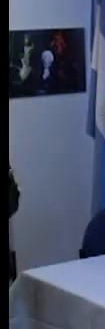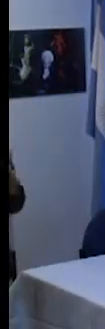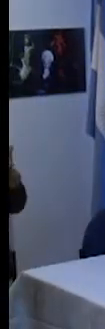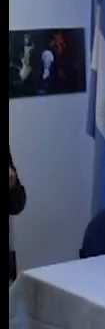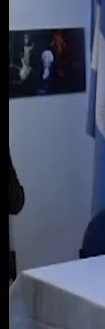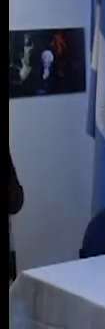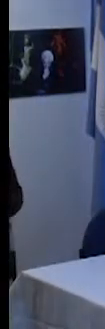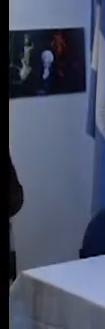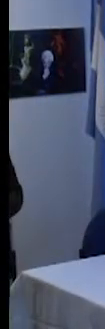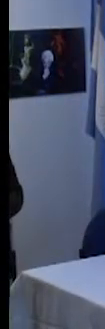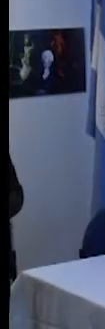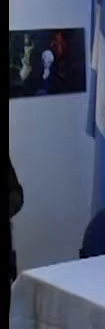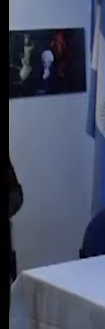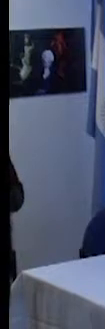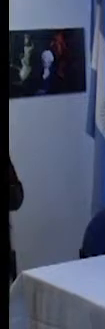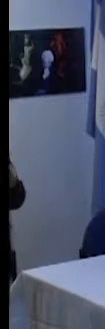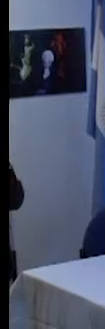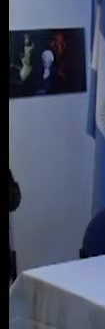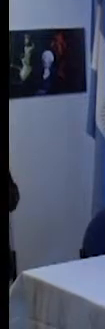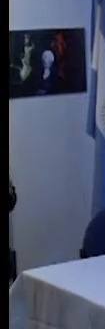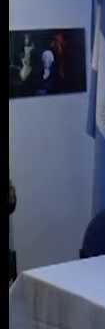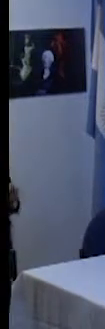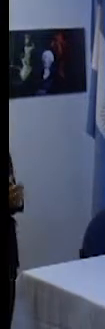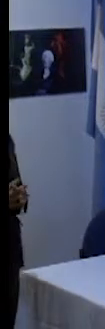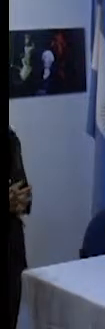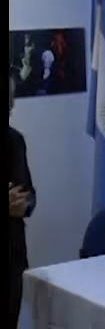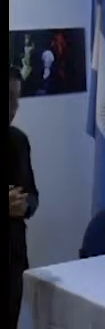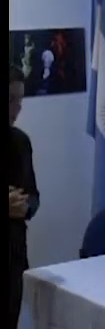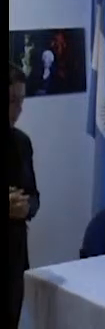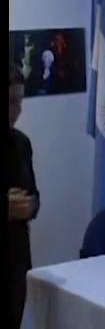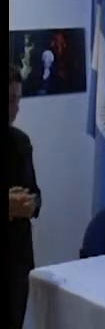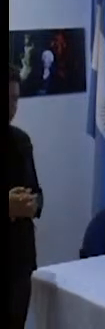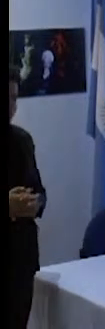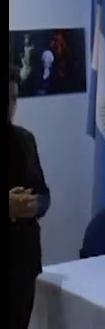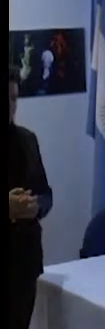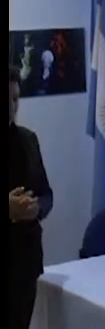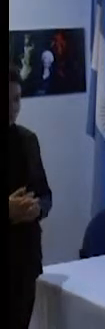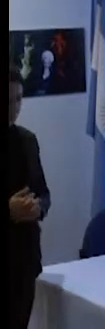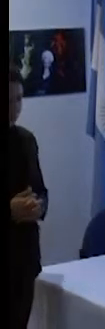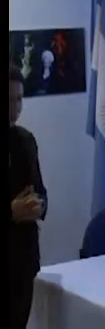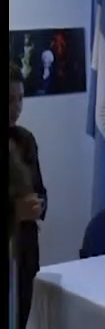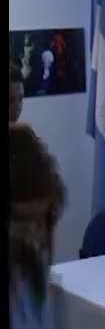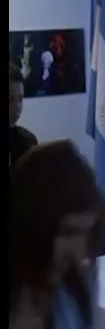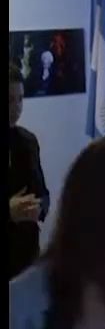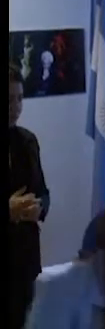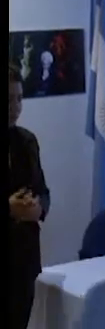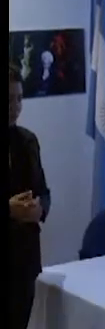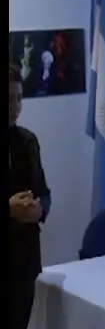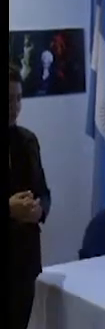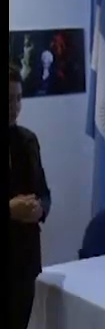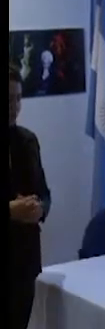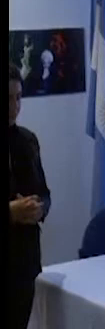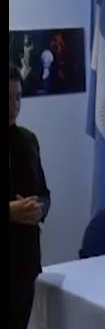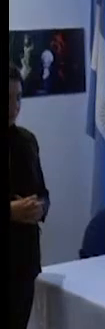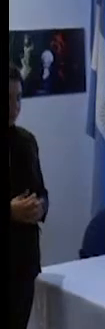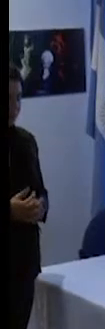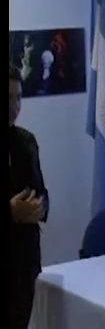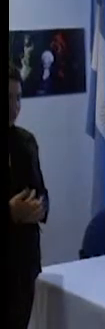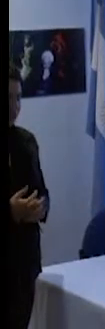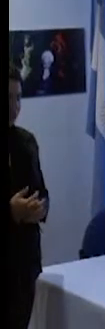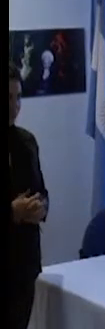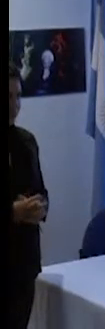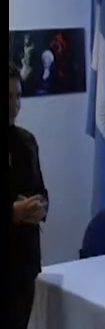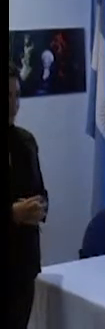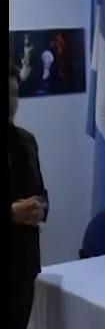nacional y social, en el cual nos vemos como fuertemente